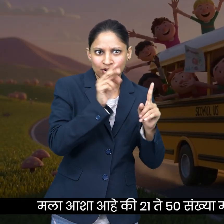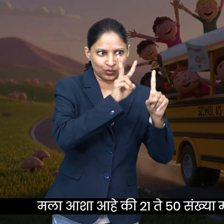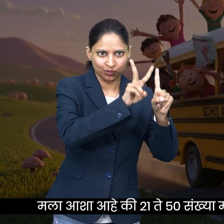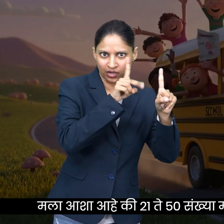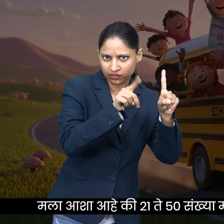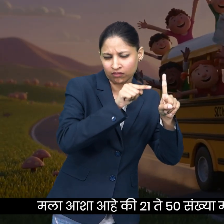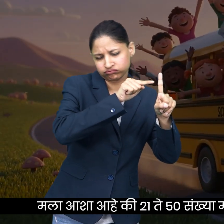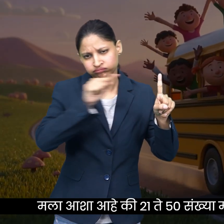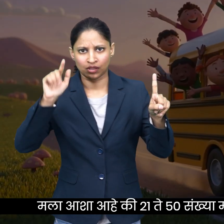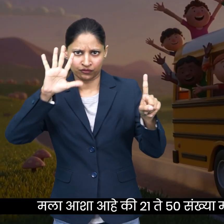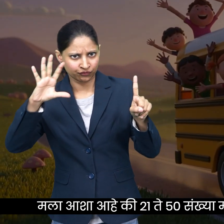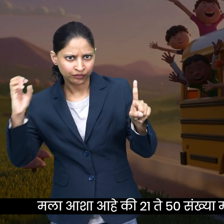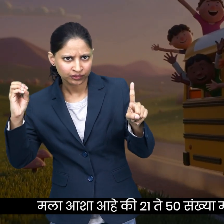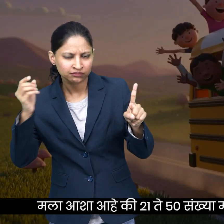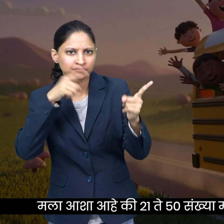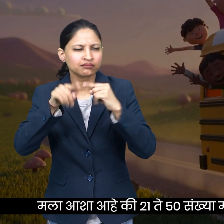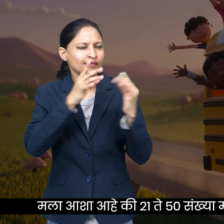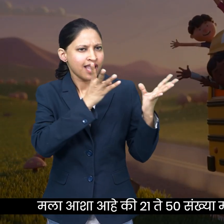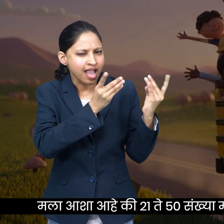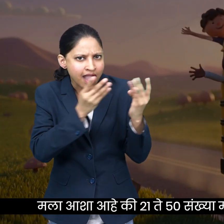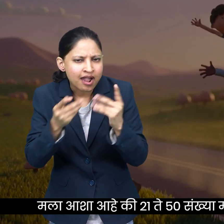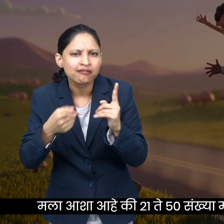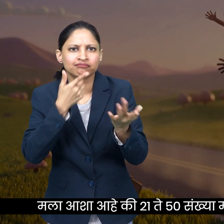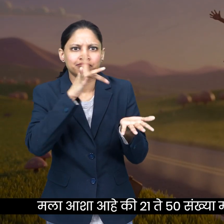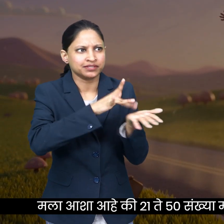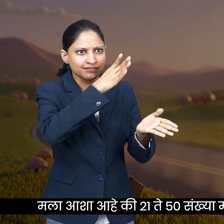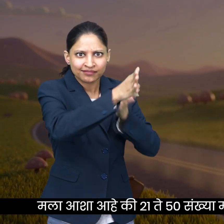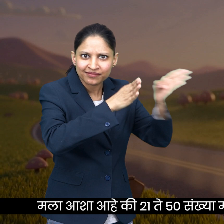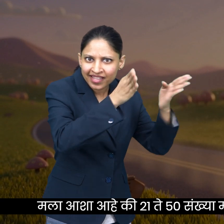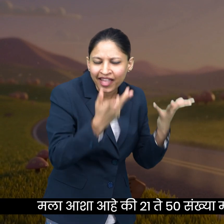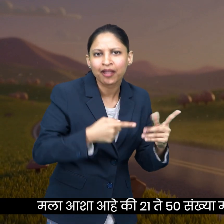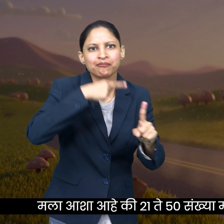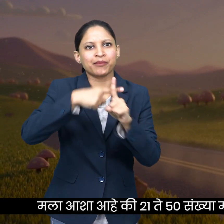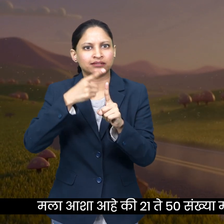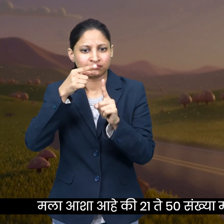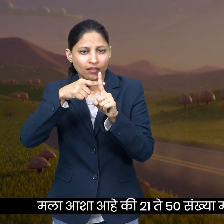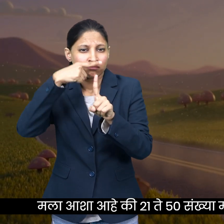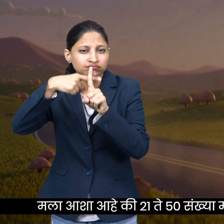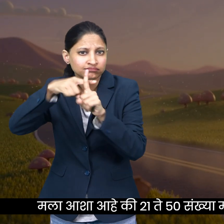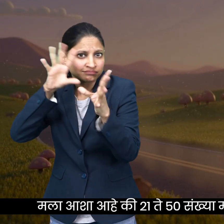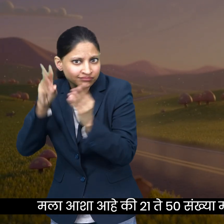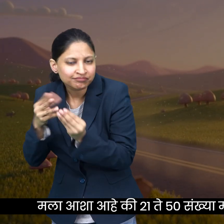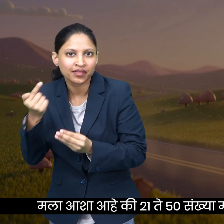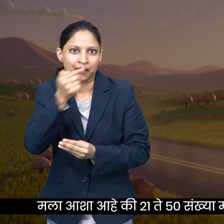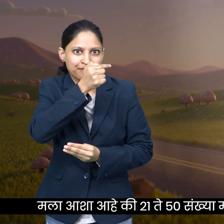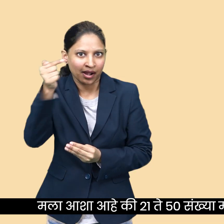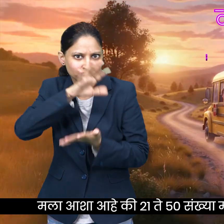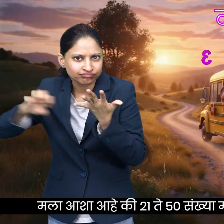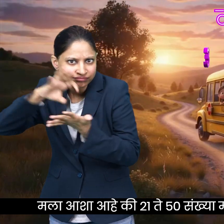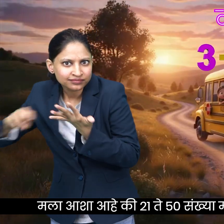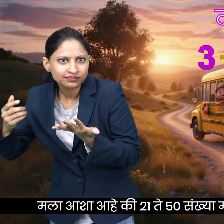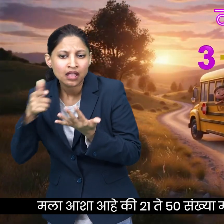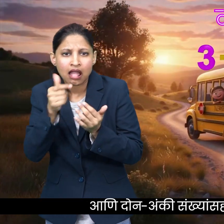मला आशा आहे की 21 ते 50 संख्या मोजण्याचा प्रवास एक मजेदार